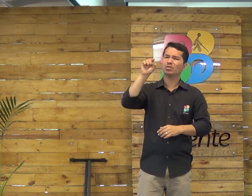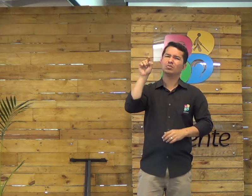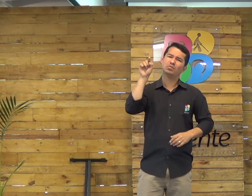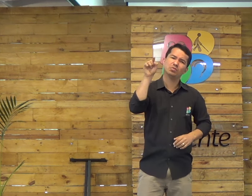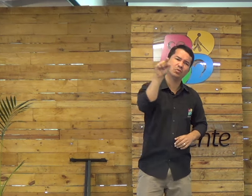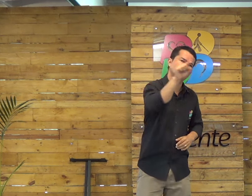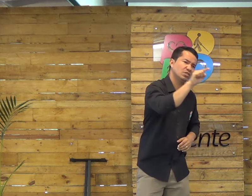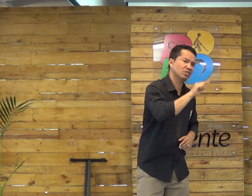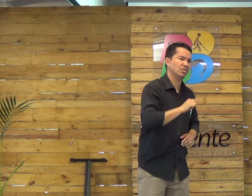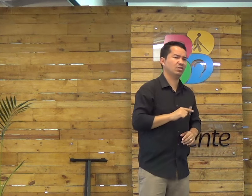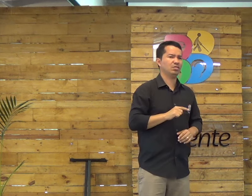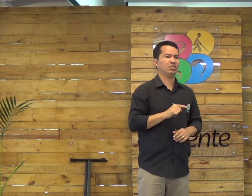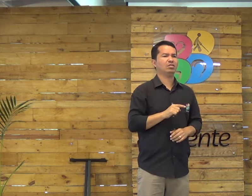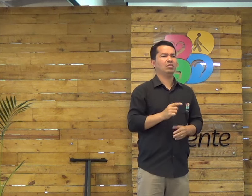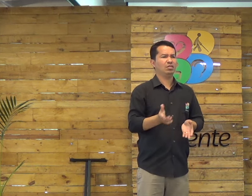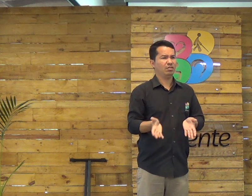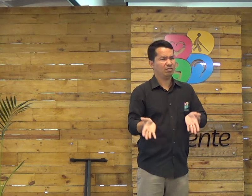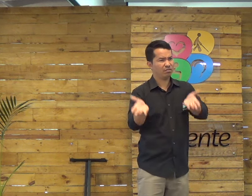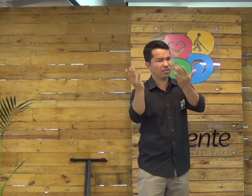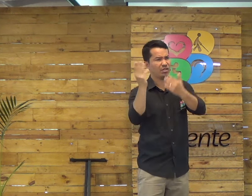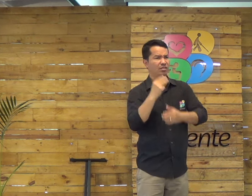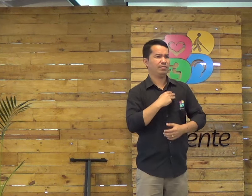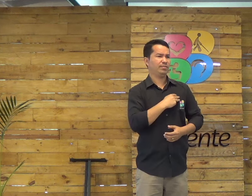isso, porque Deus te escolheu também.